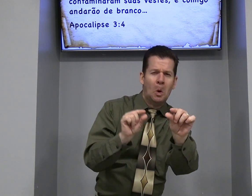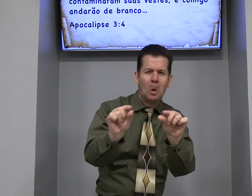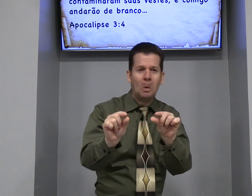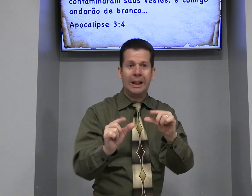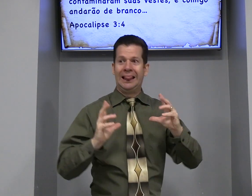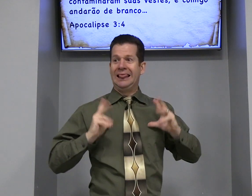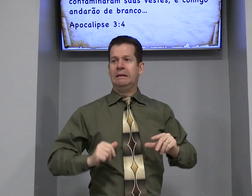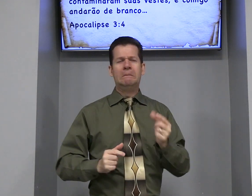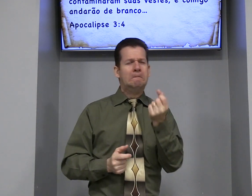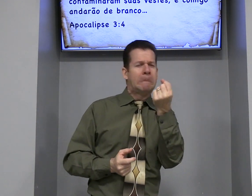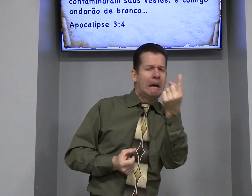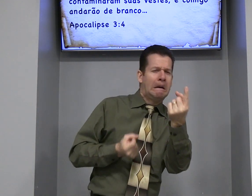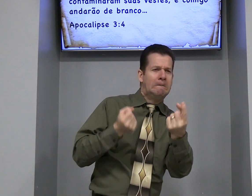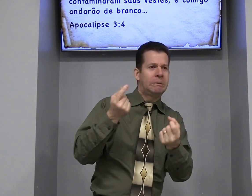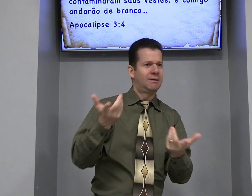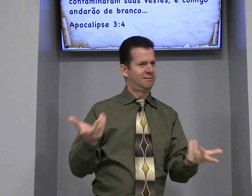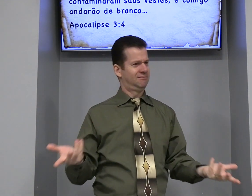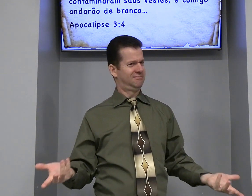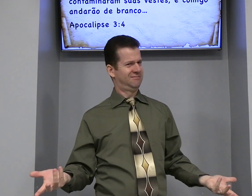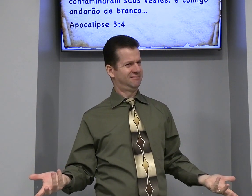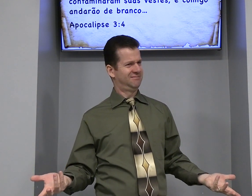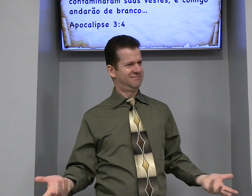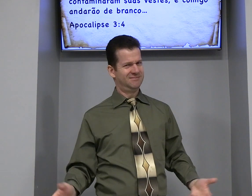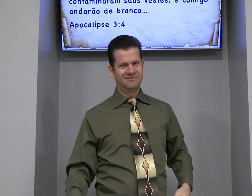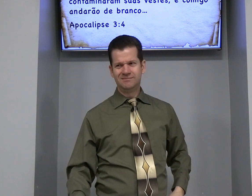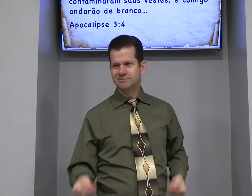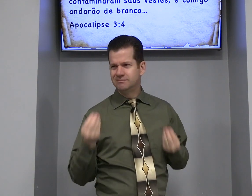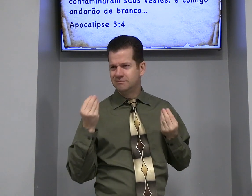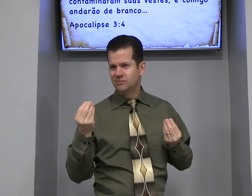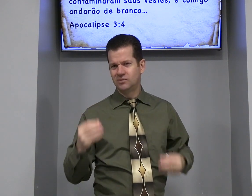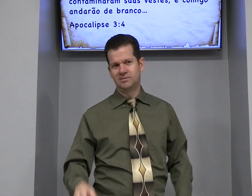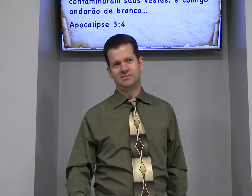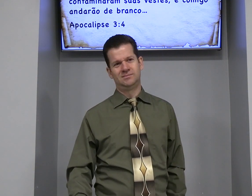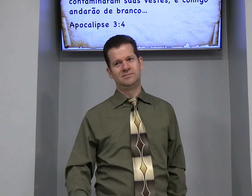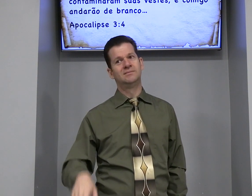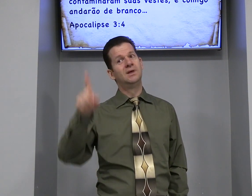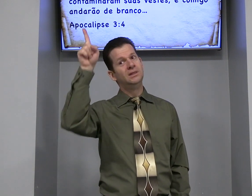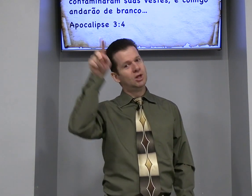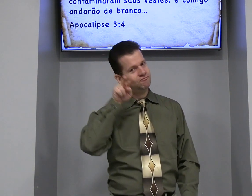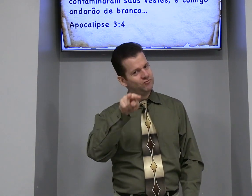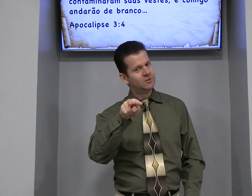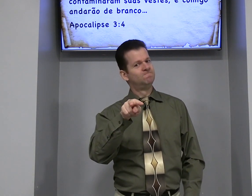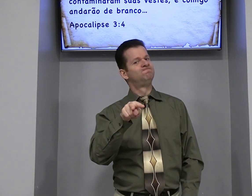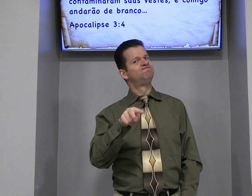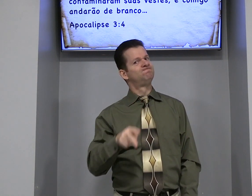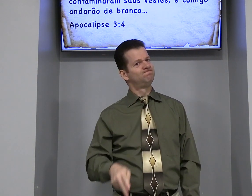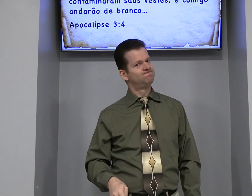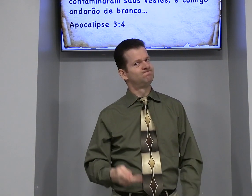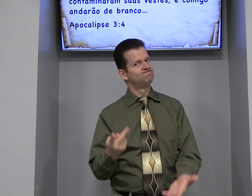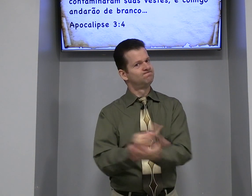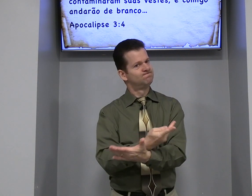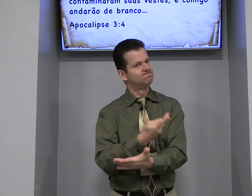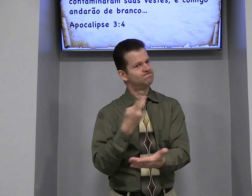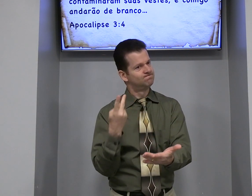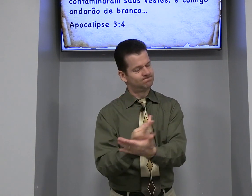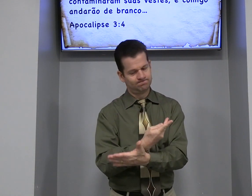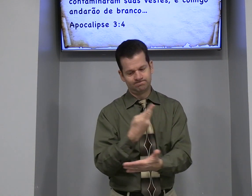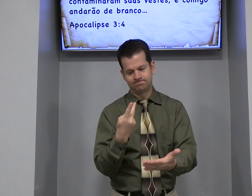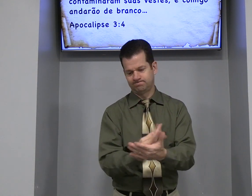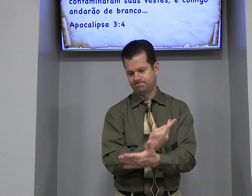sujos e só poucas pessoas limpas sem pecar, com pouco pecado. Deus vê e fala o